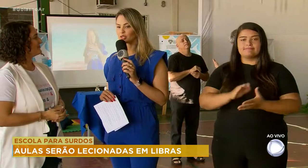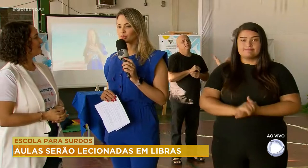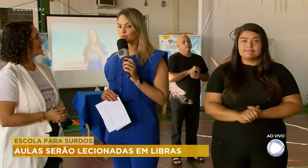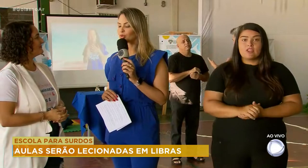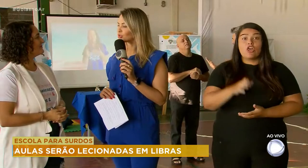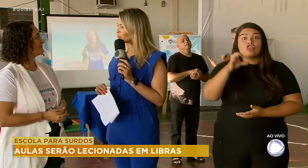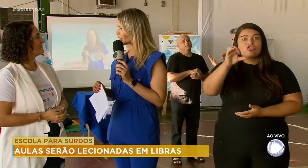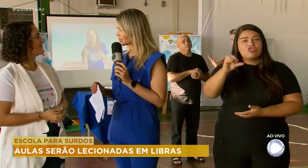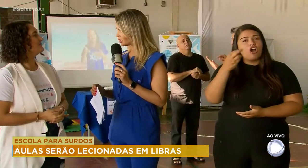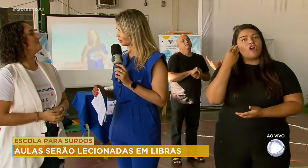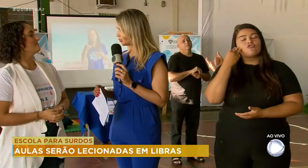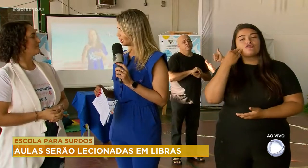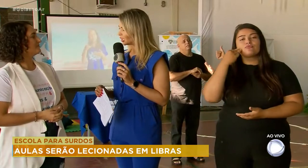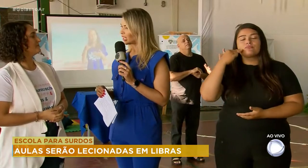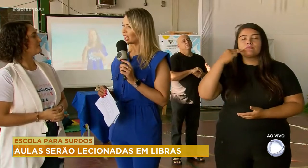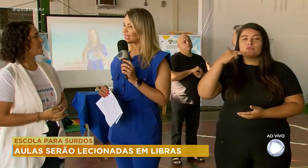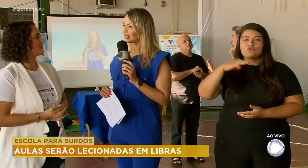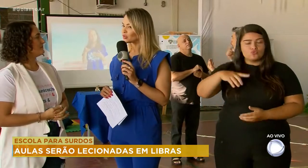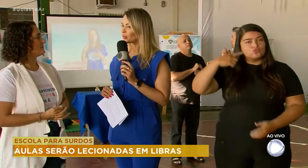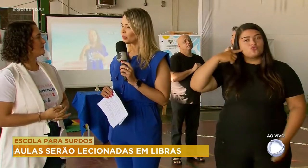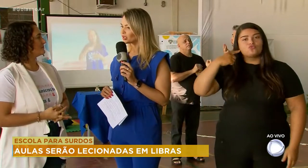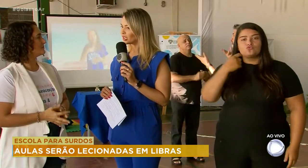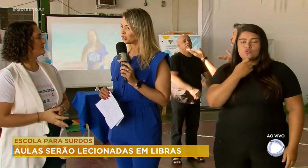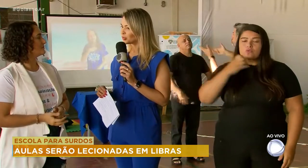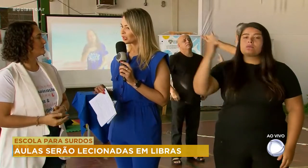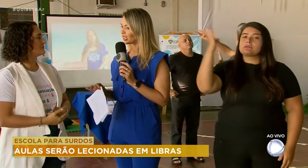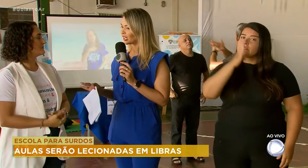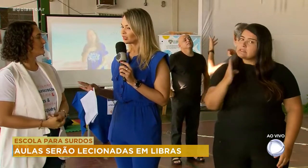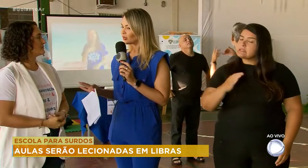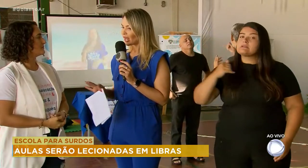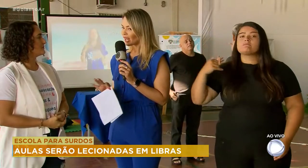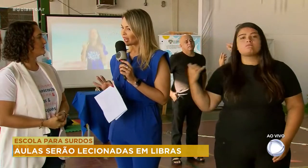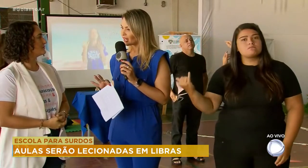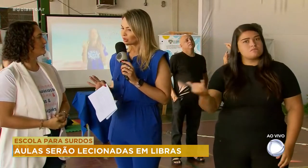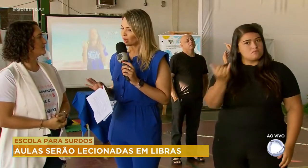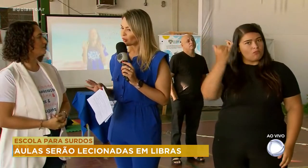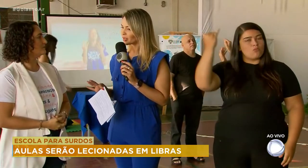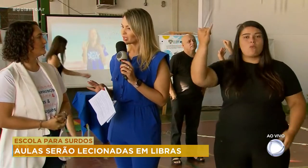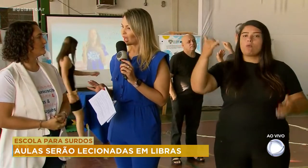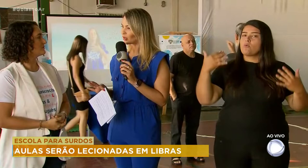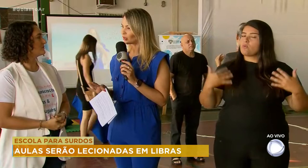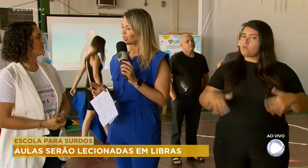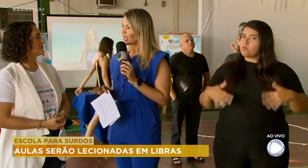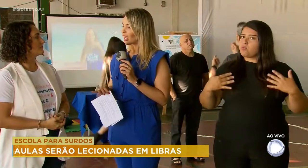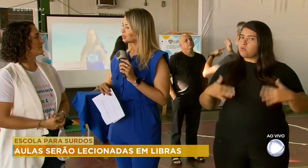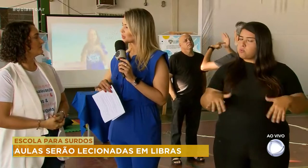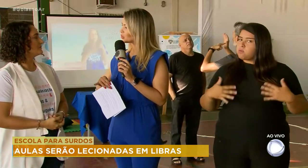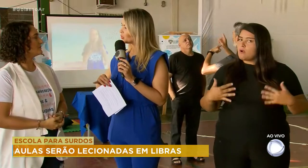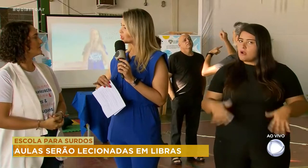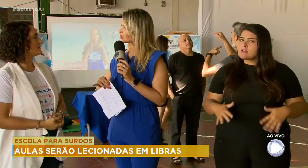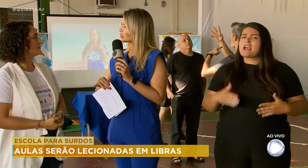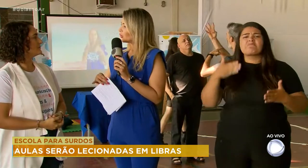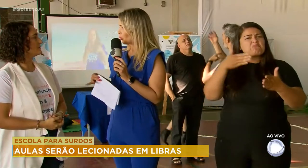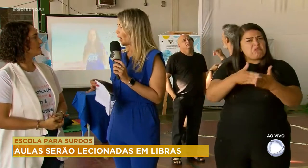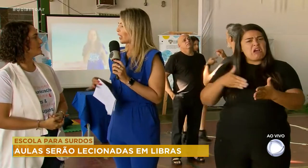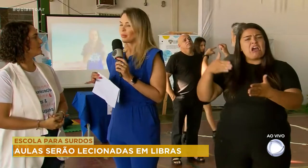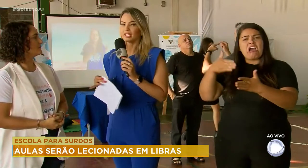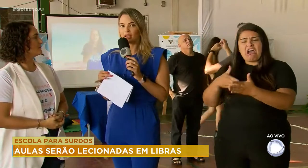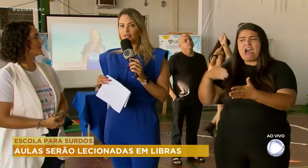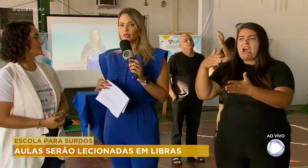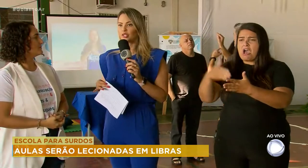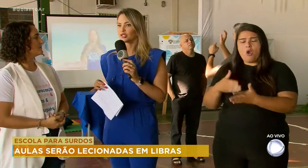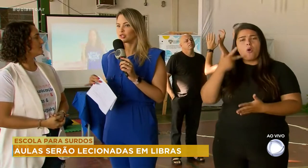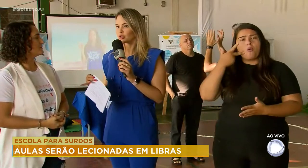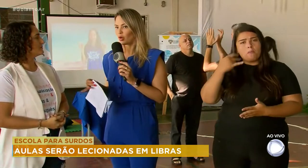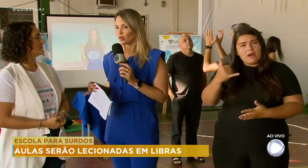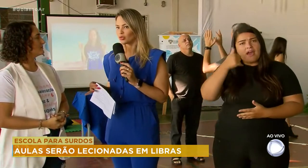milhões de surdos no Brasil. E isso é importante, porque não é um obstáculo. As pessoas, o pai e a mãe